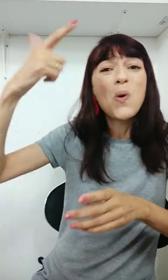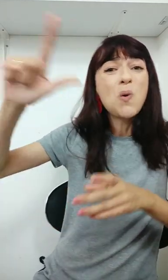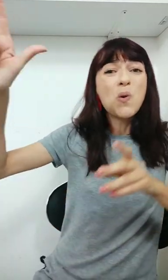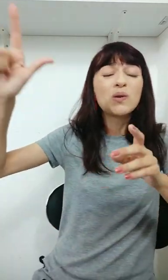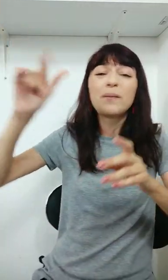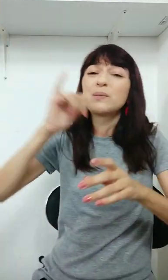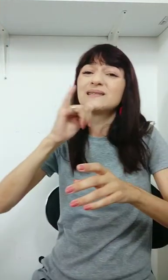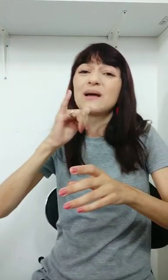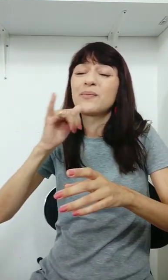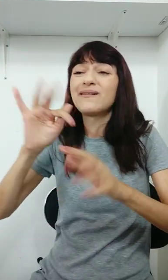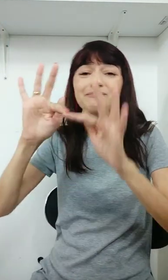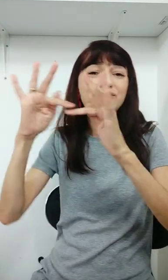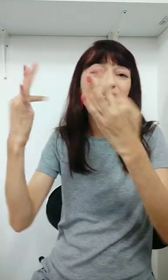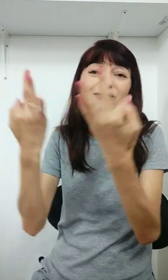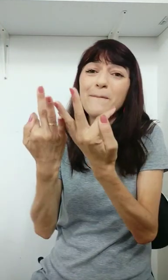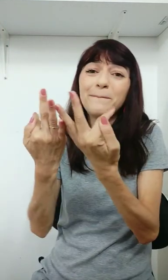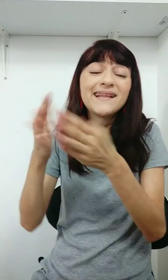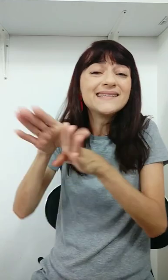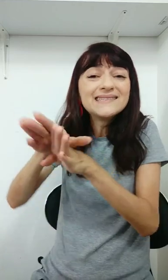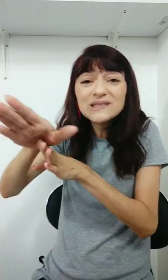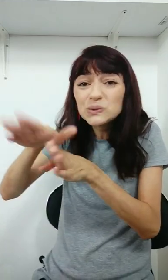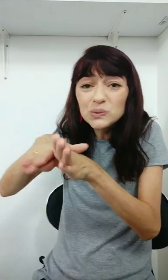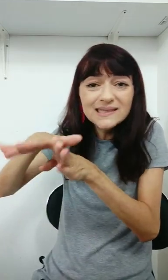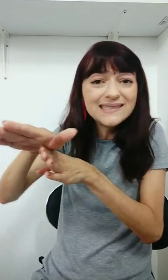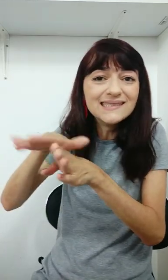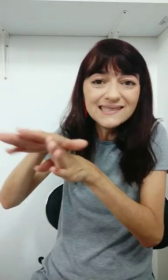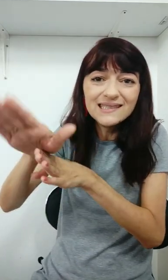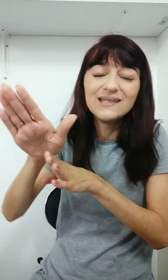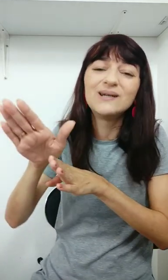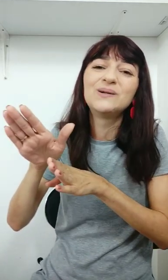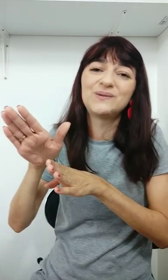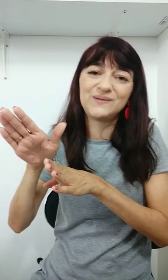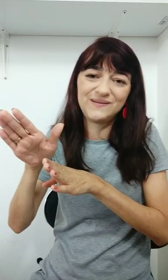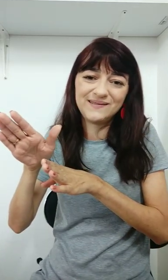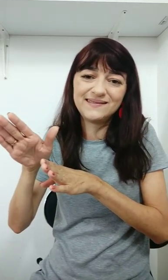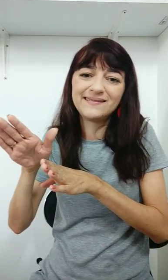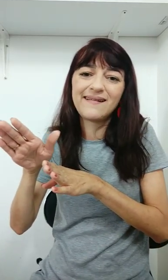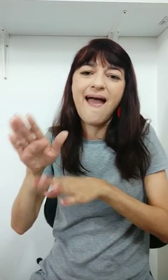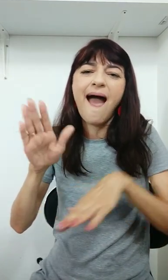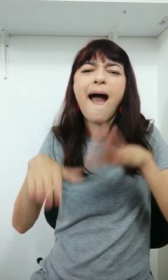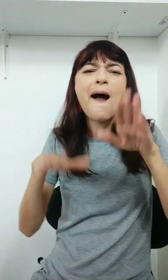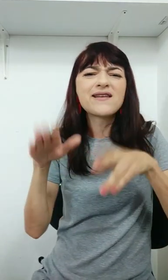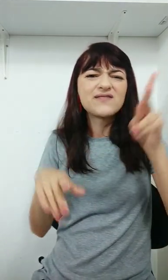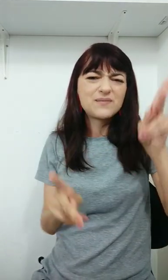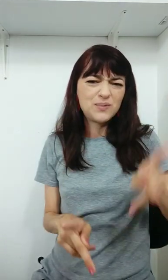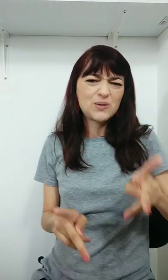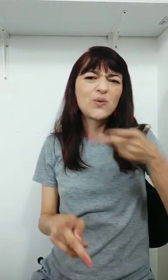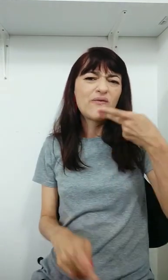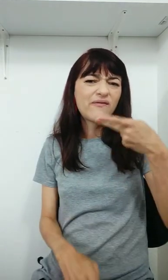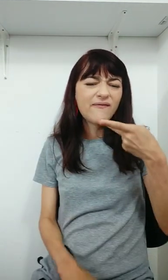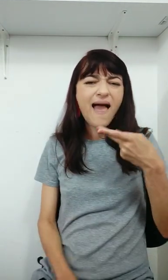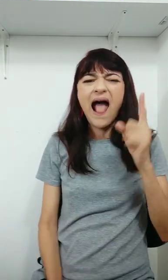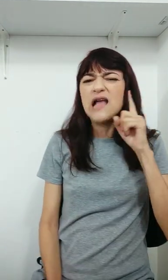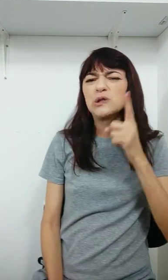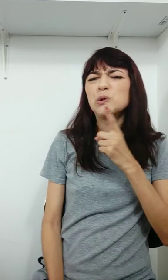ele está puxando assunto, né? Aquela família daquele surdo, né? Aquele convívio social que aquele surdo teve,